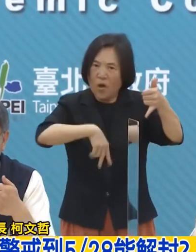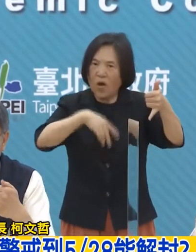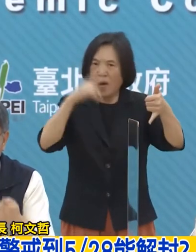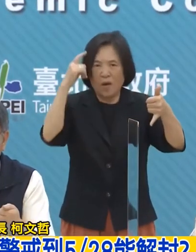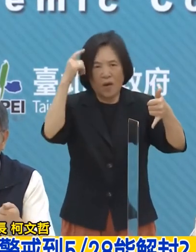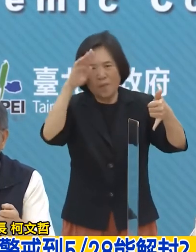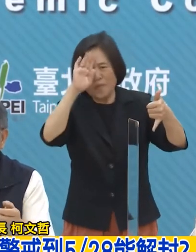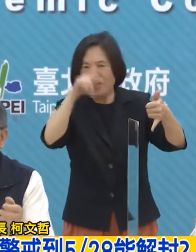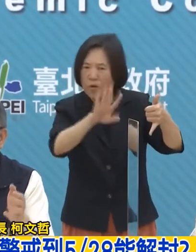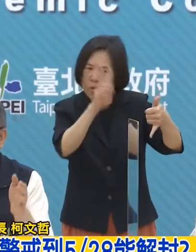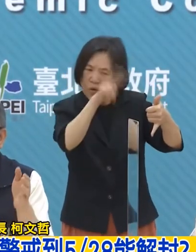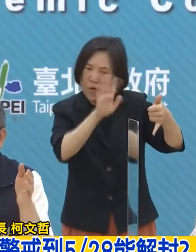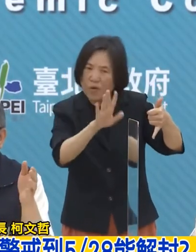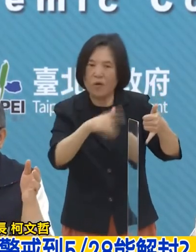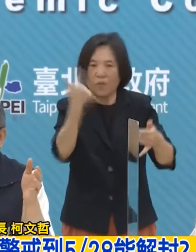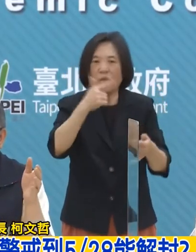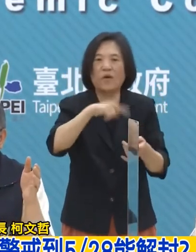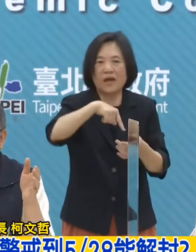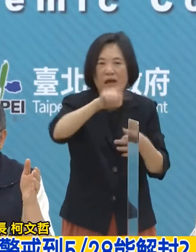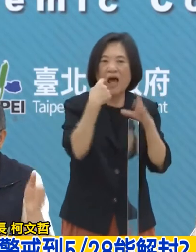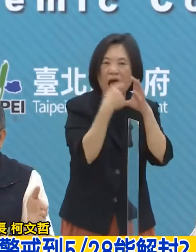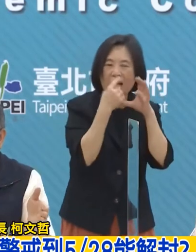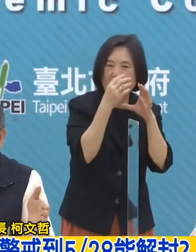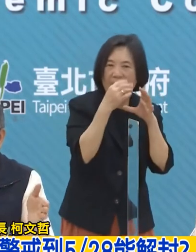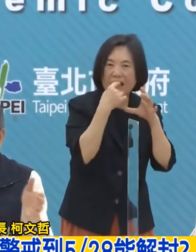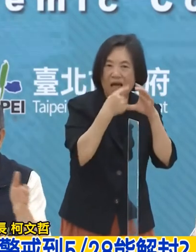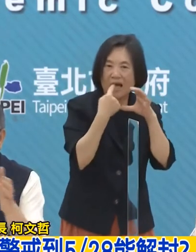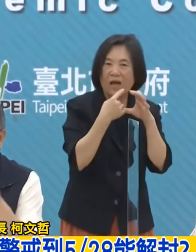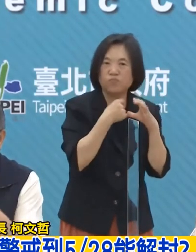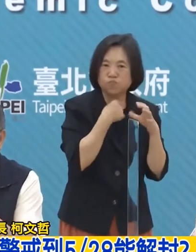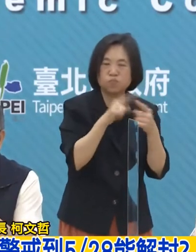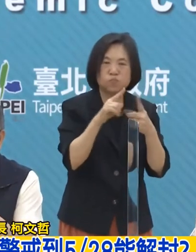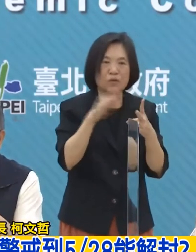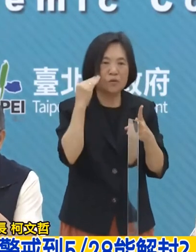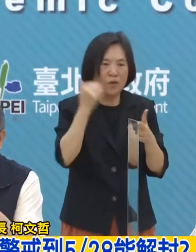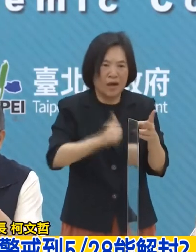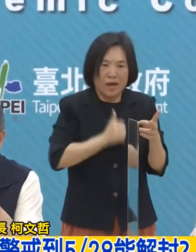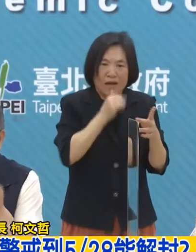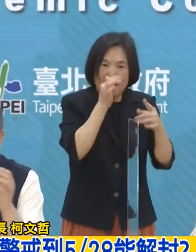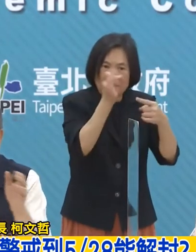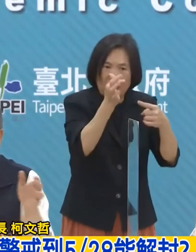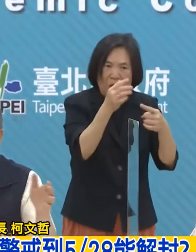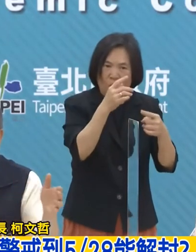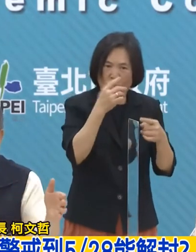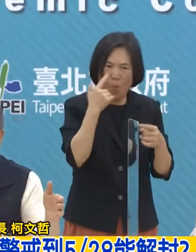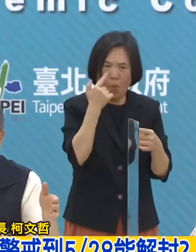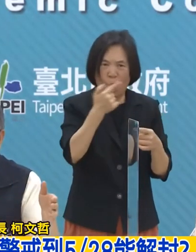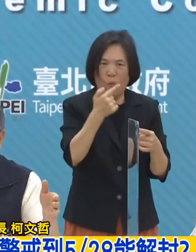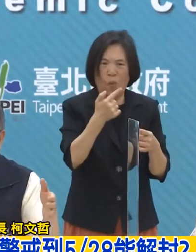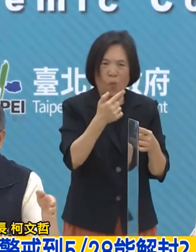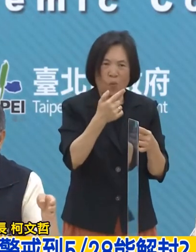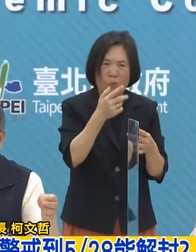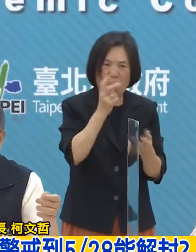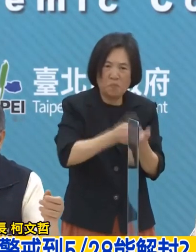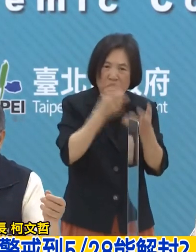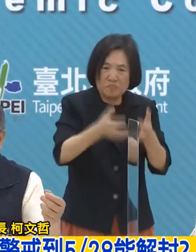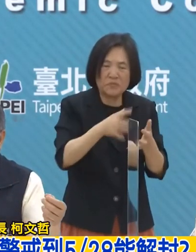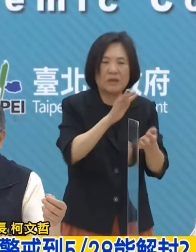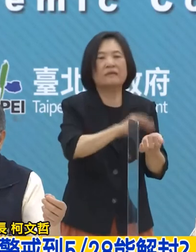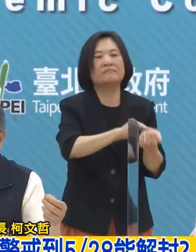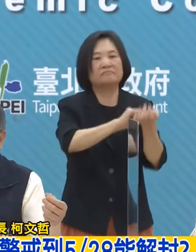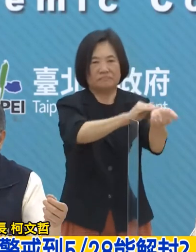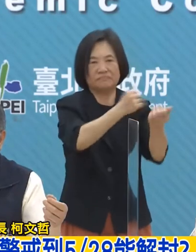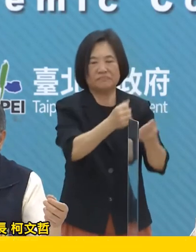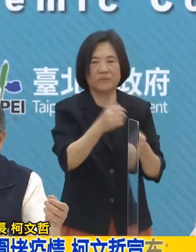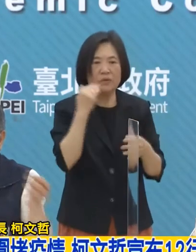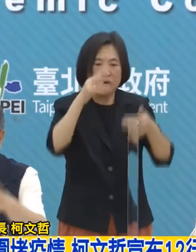才出来做快筛，有严重症状的才去住院。如果那个哦快筛出来他也是无